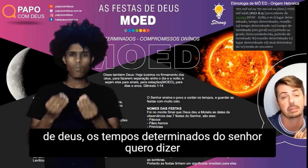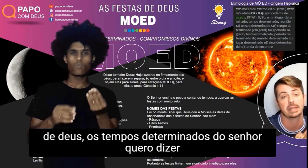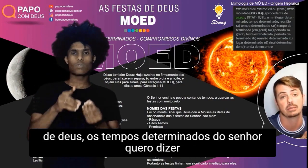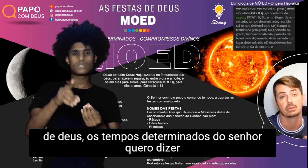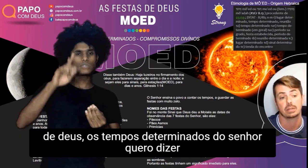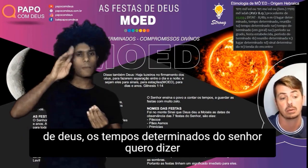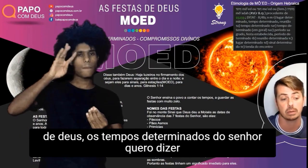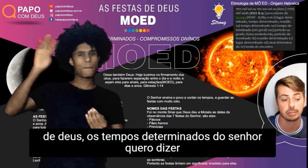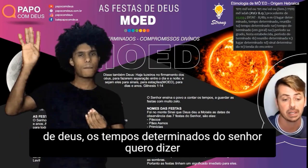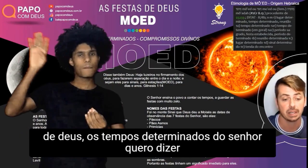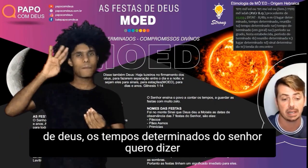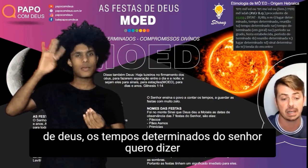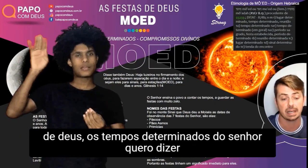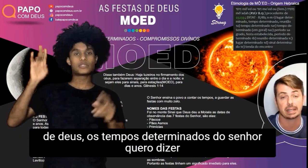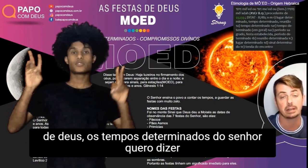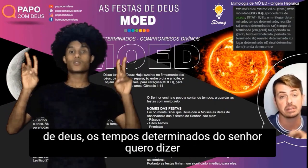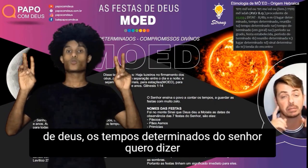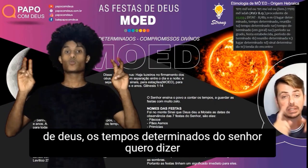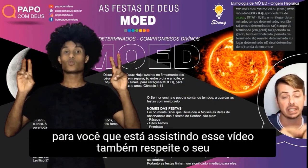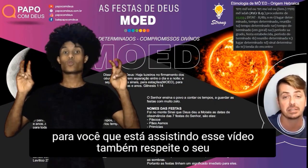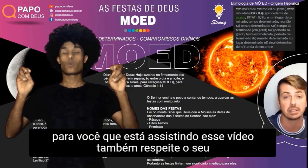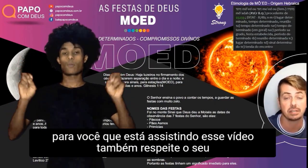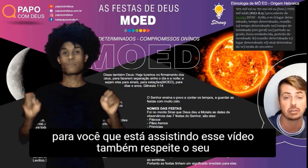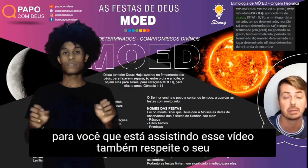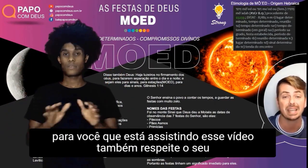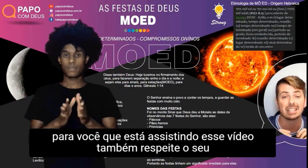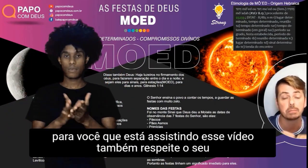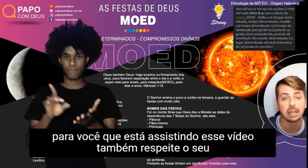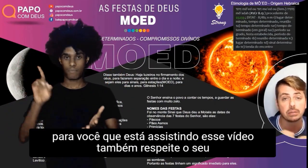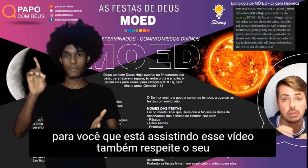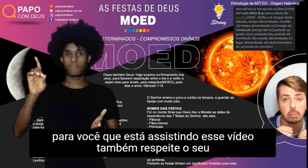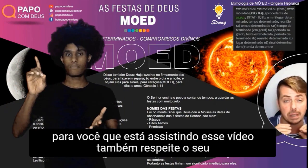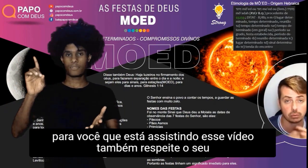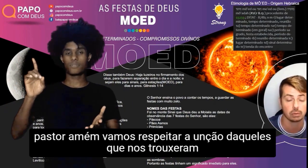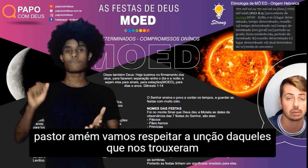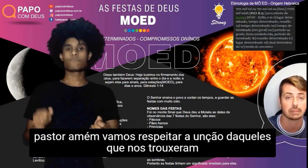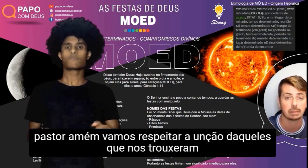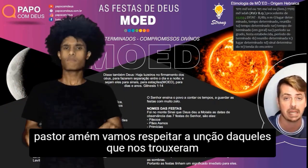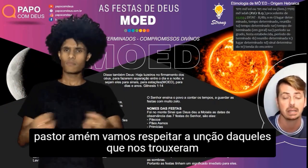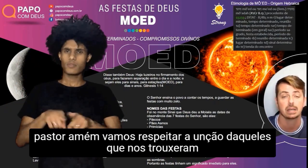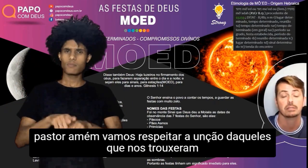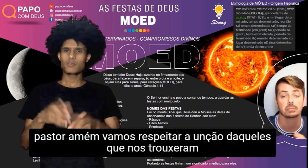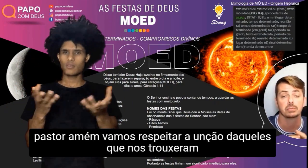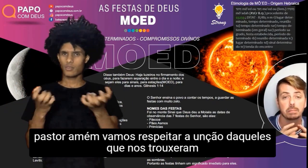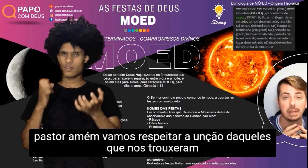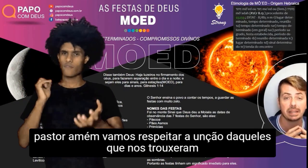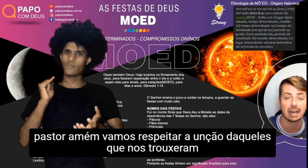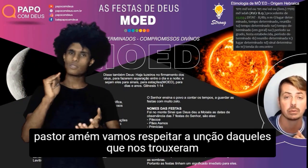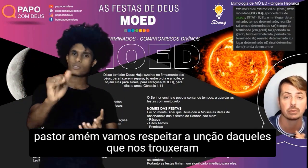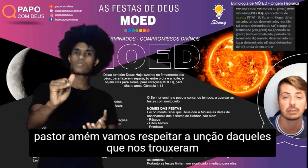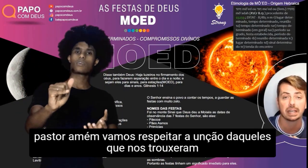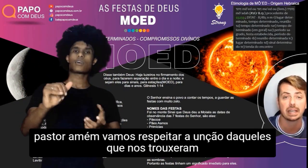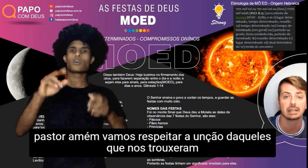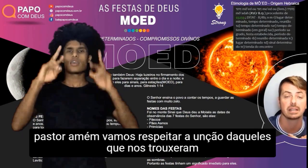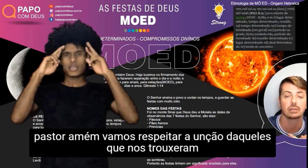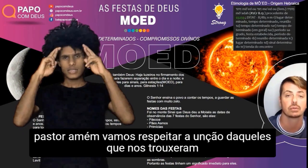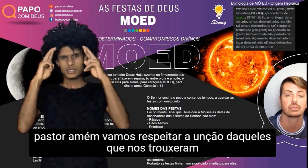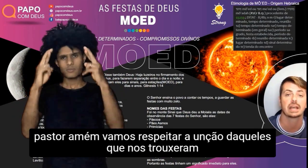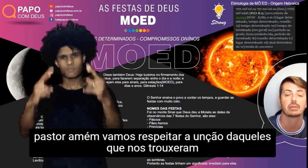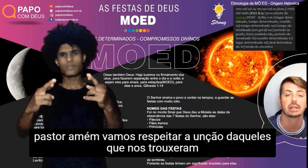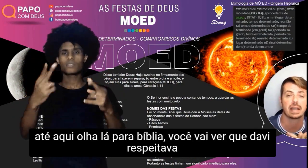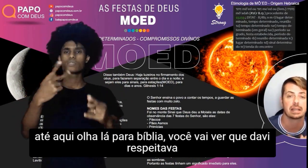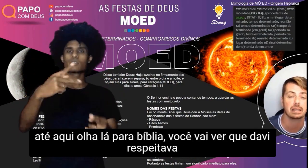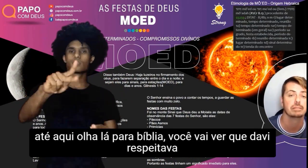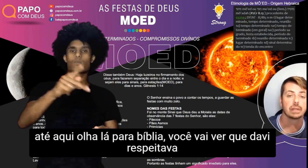tempos determinados do Senhor. Quero dizer para você que está assistindo esse vídeo também, respeite o seu pastor, amém? Vamos respeitar a unção daqueles que